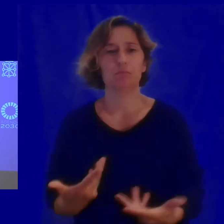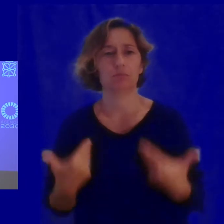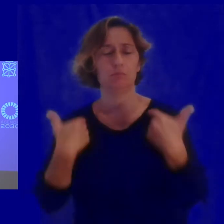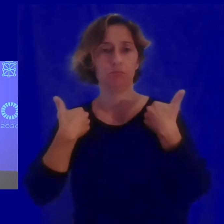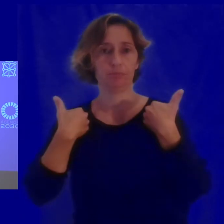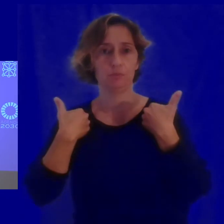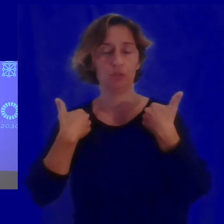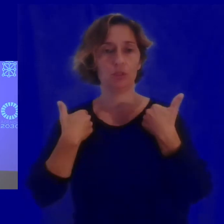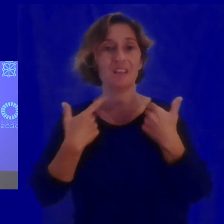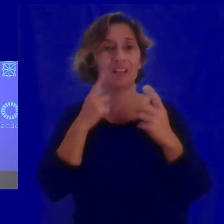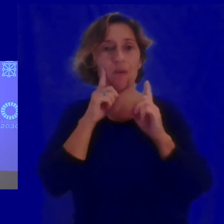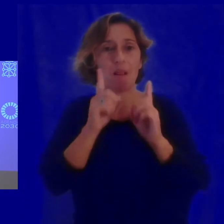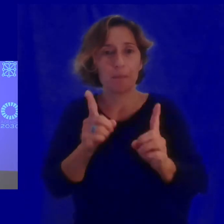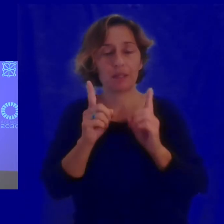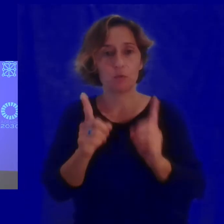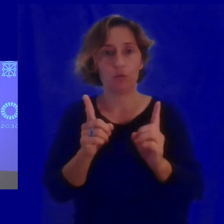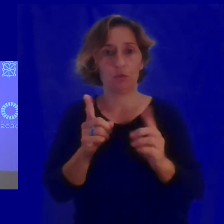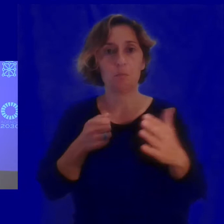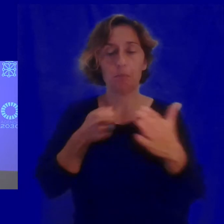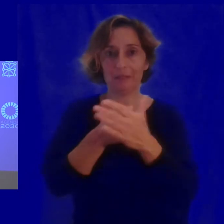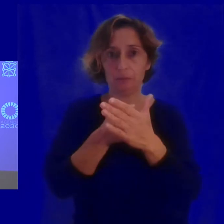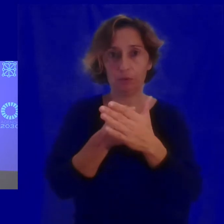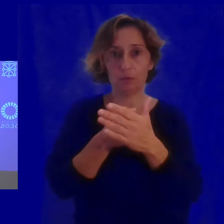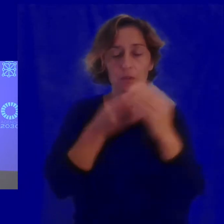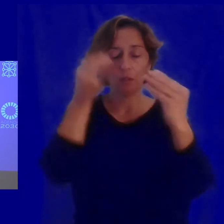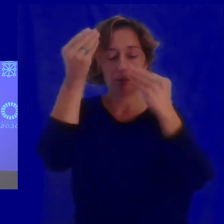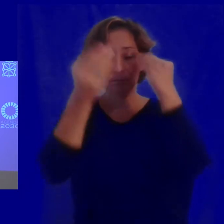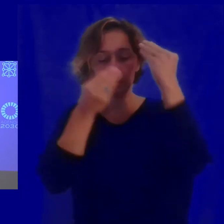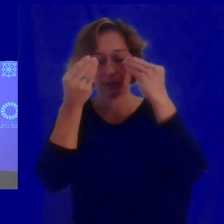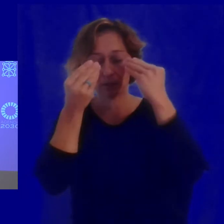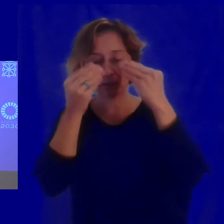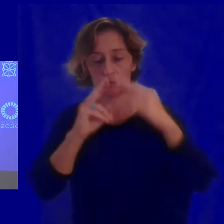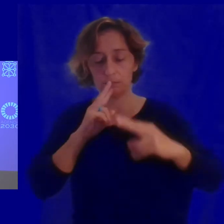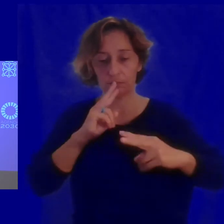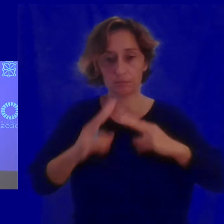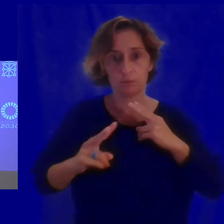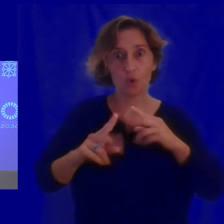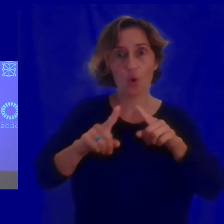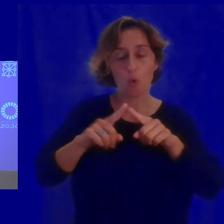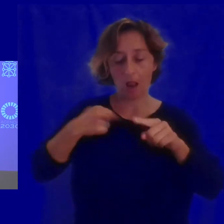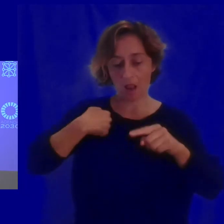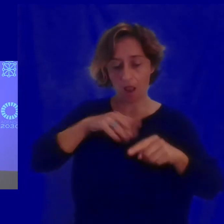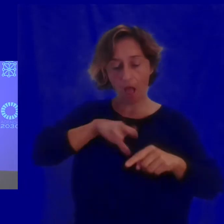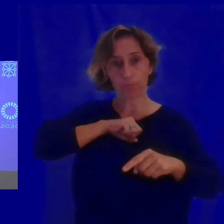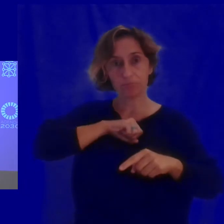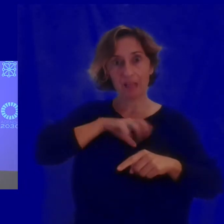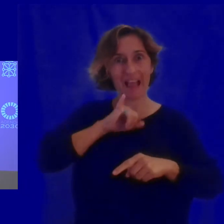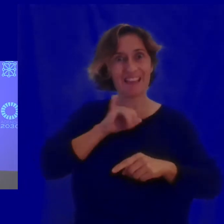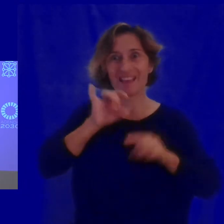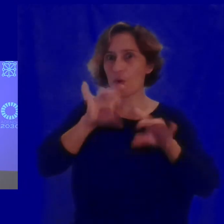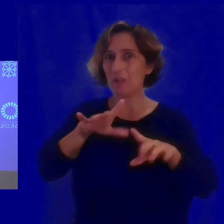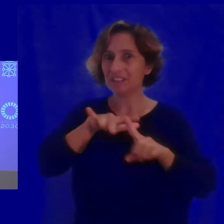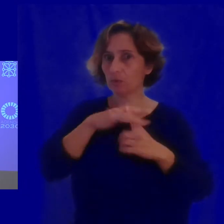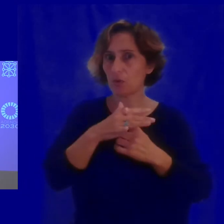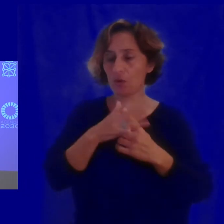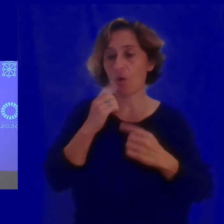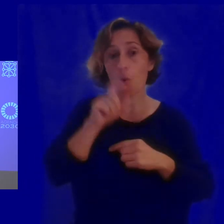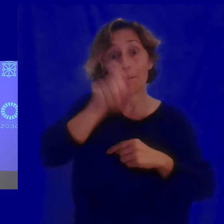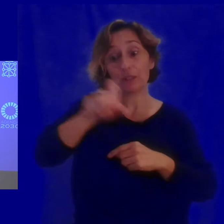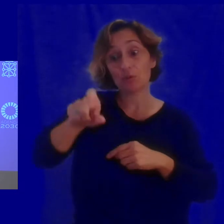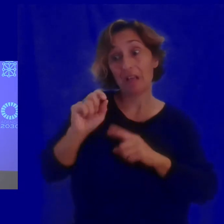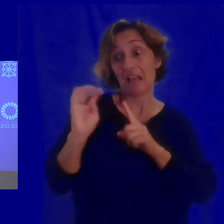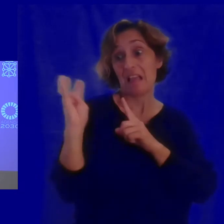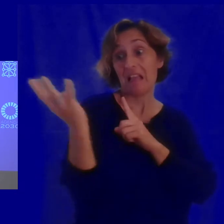precaución, pensar y actuar como si nosotros estuviéramos contagiados y como si las personas de nuestro entorno